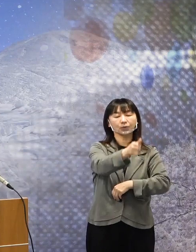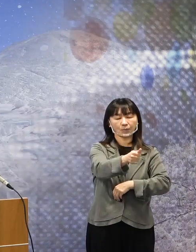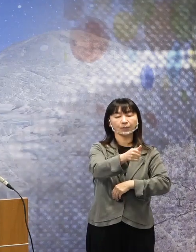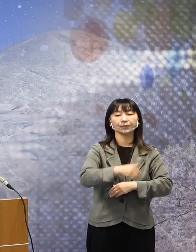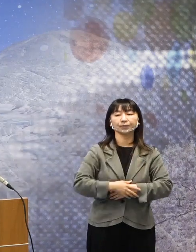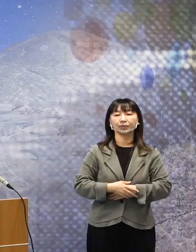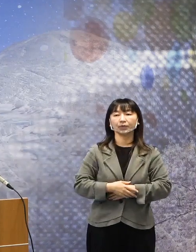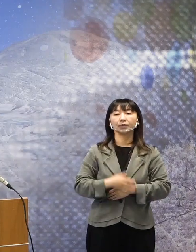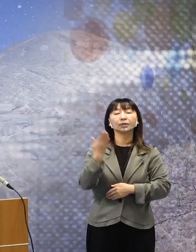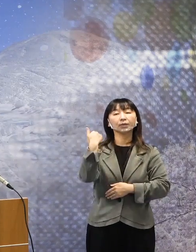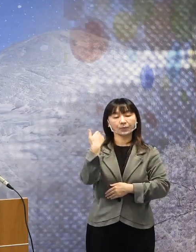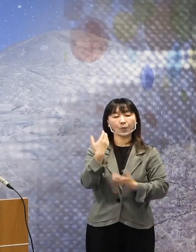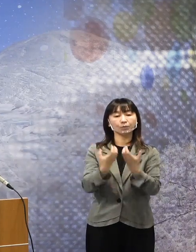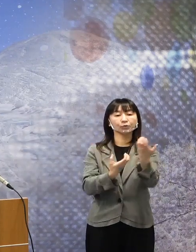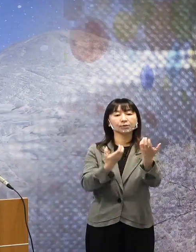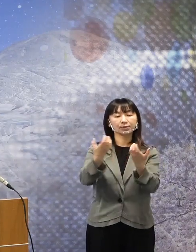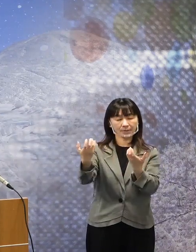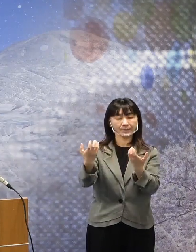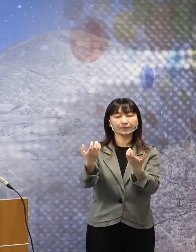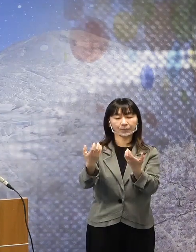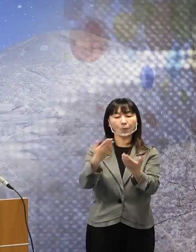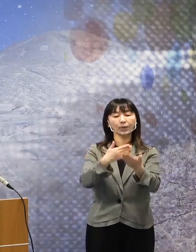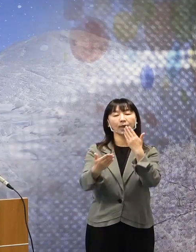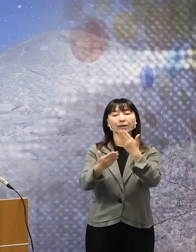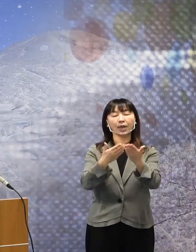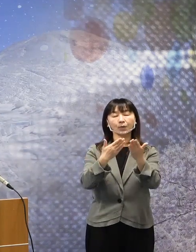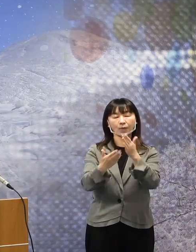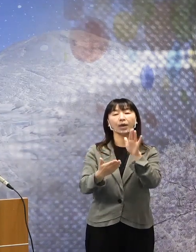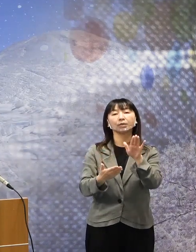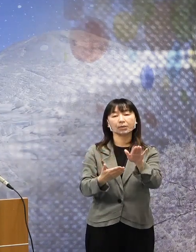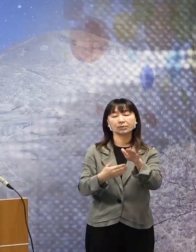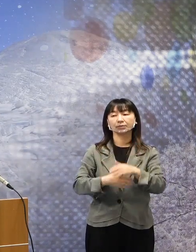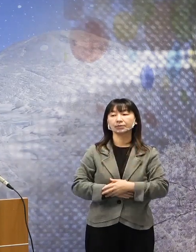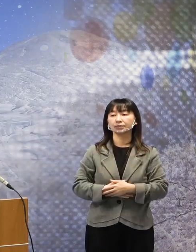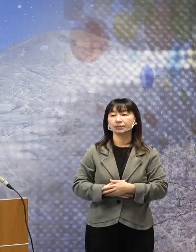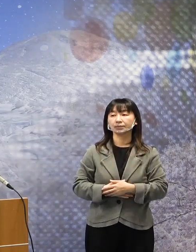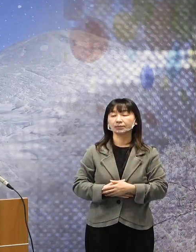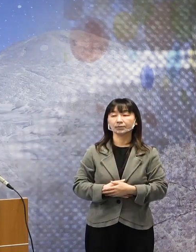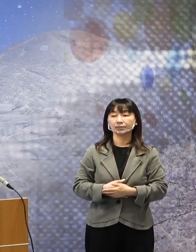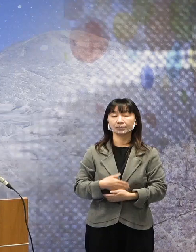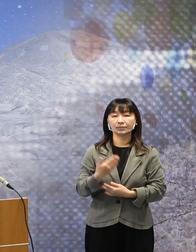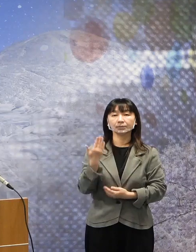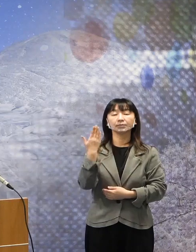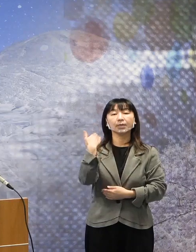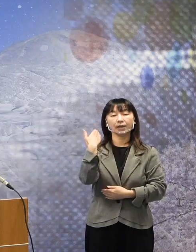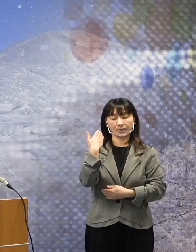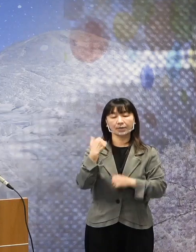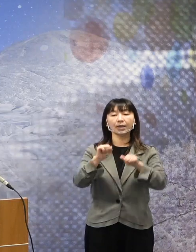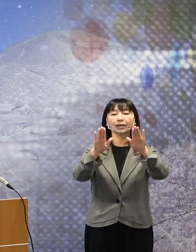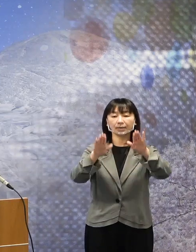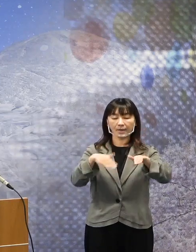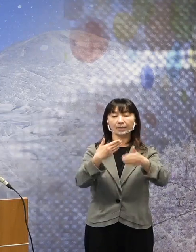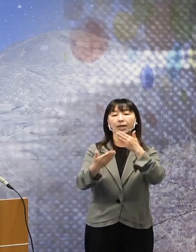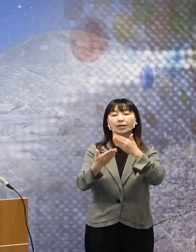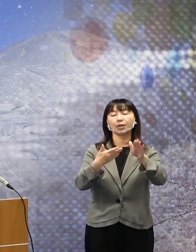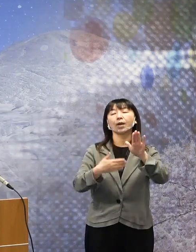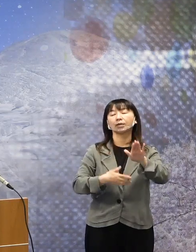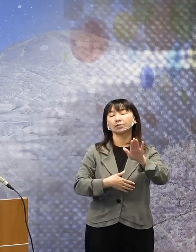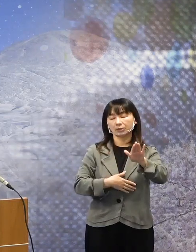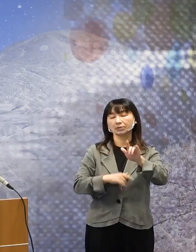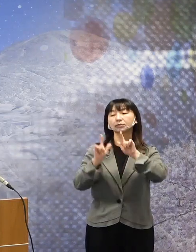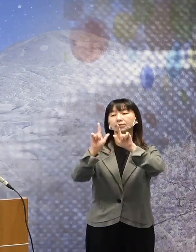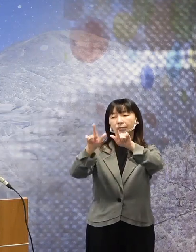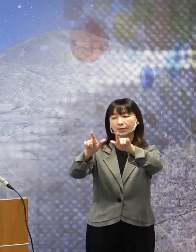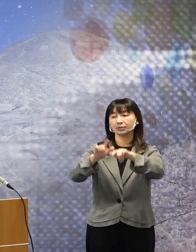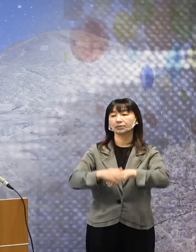の分散登校の経験は我々も持っています。ですから今のご質問通り過去やった経験はあります。ですから例